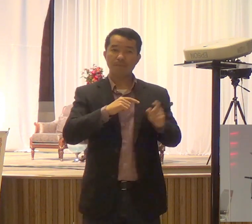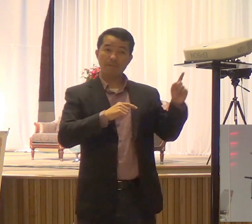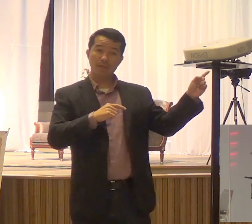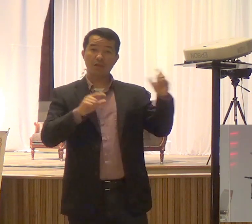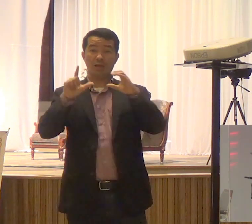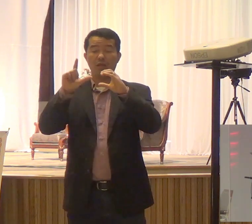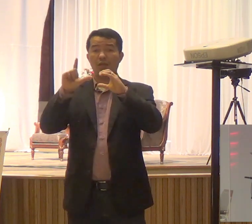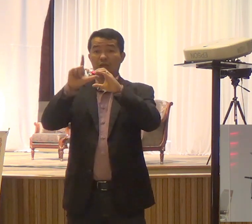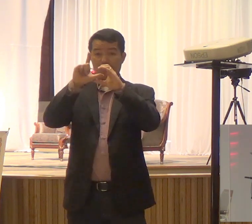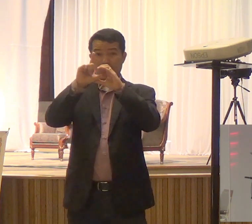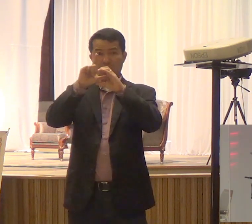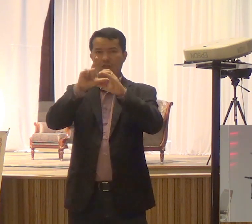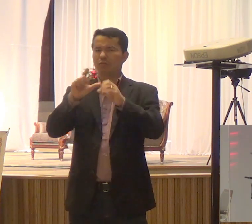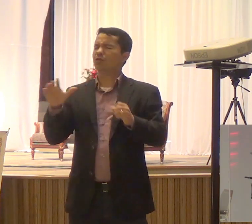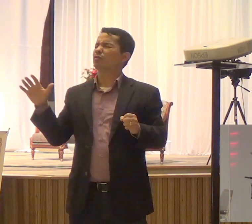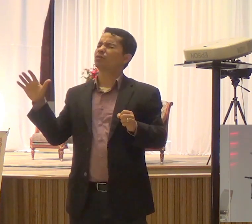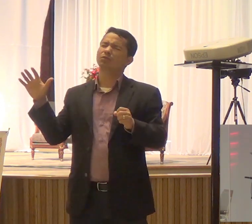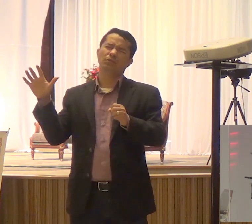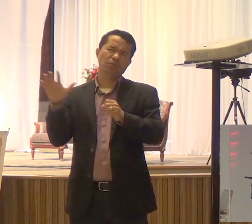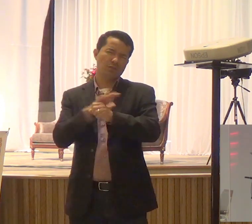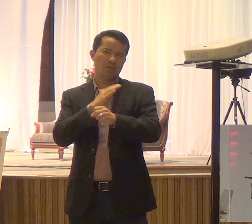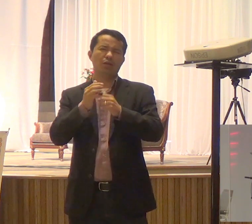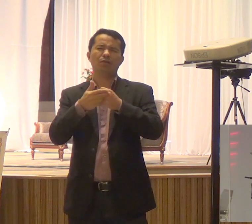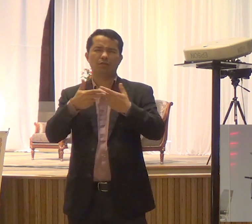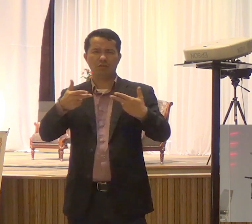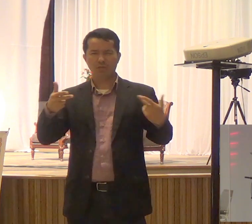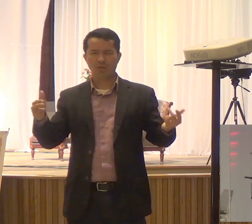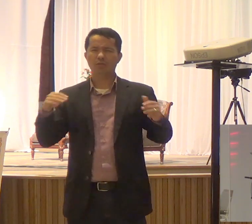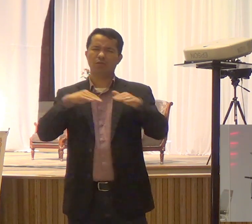entupido de bugigangas, meio acumuladores. Vocês já viram isso?